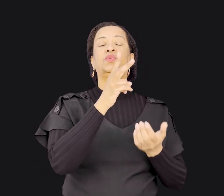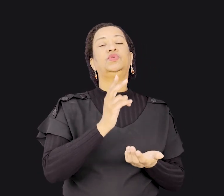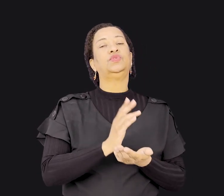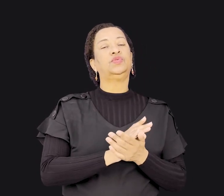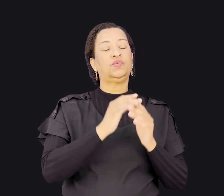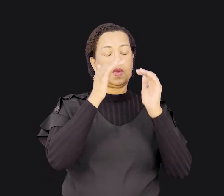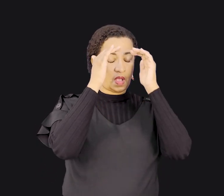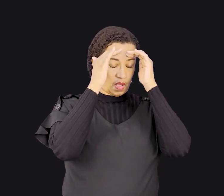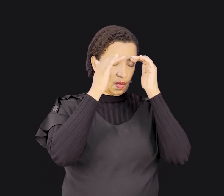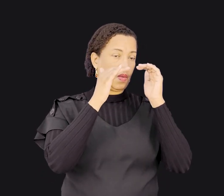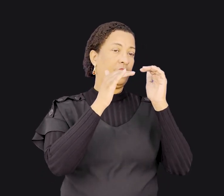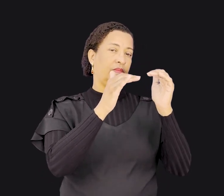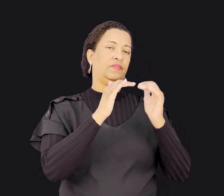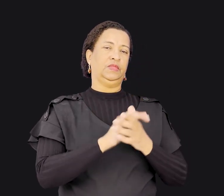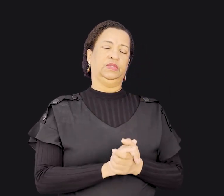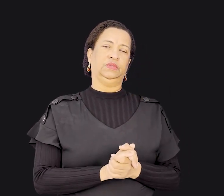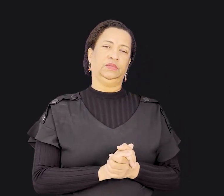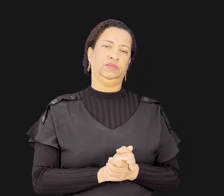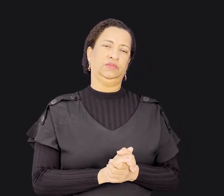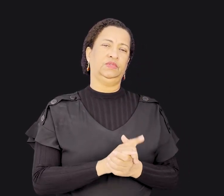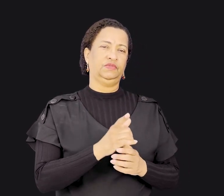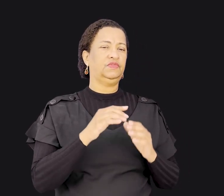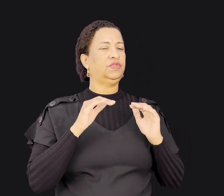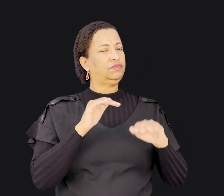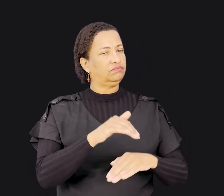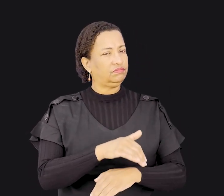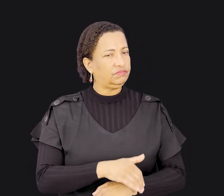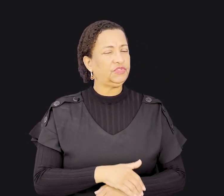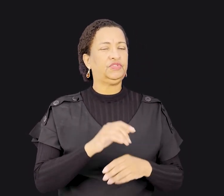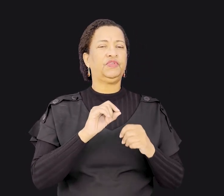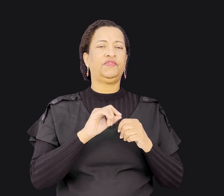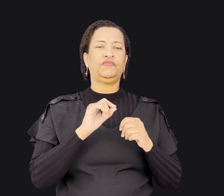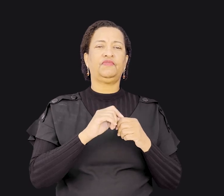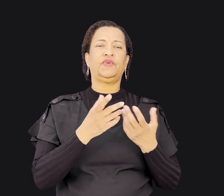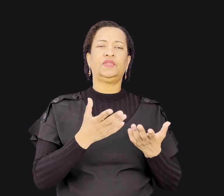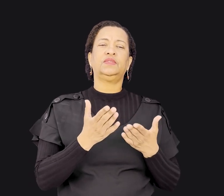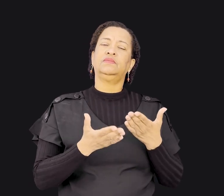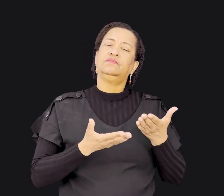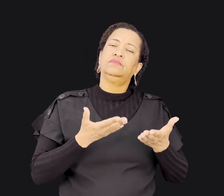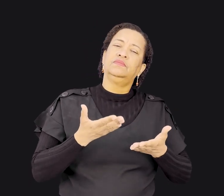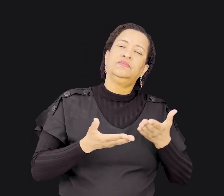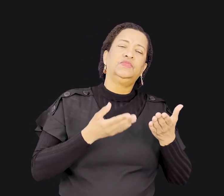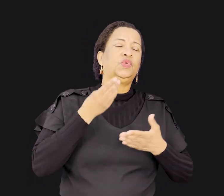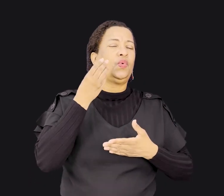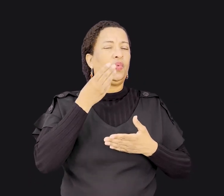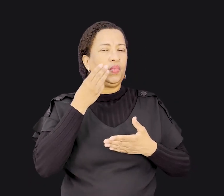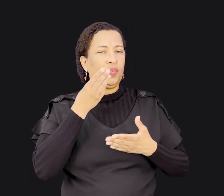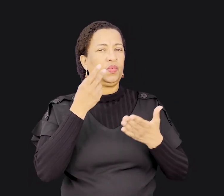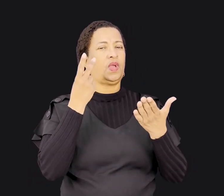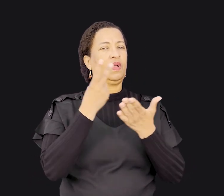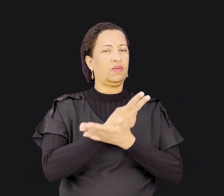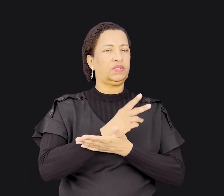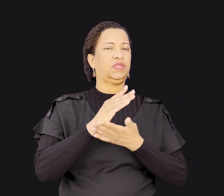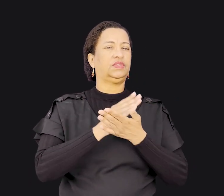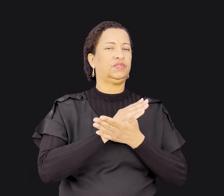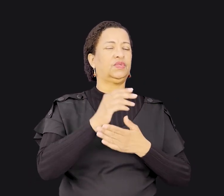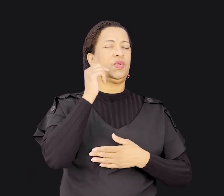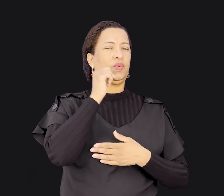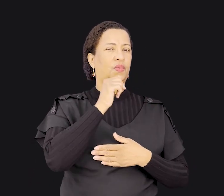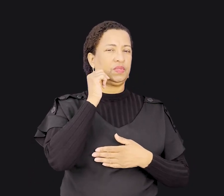deve ser se não for espiritual. Seja submissa e faça isso com docilidade. Sabe, acontece de algumas mulheres serem submissas,